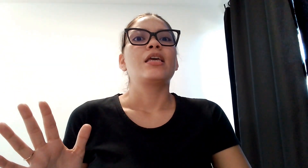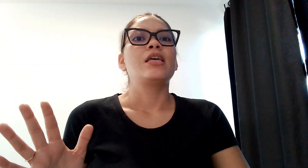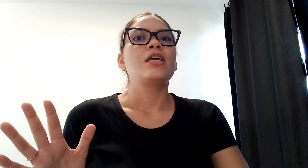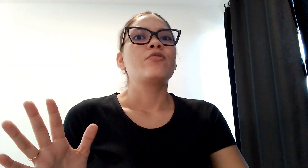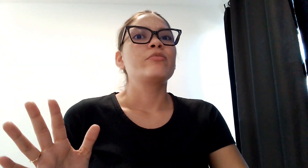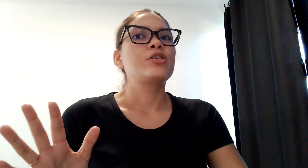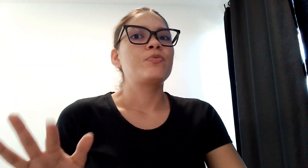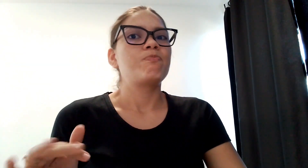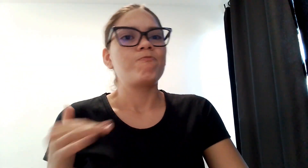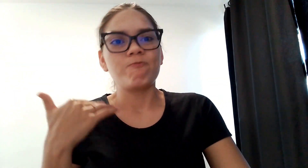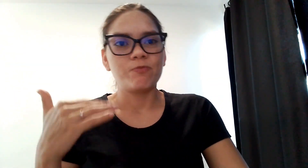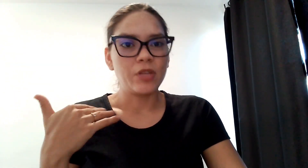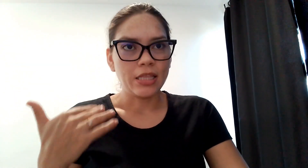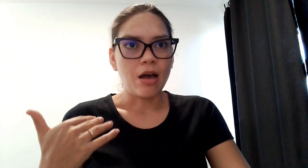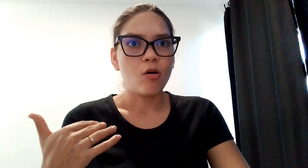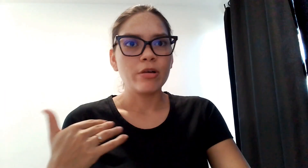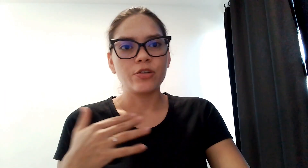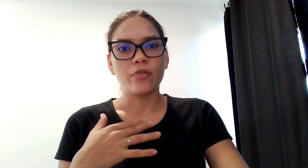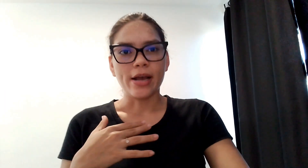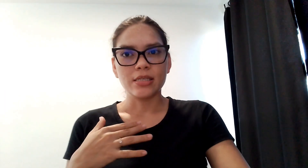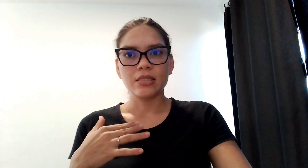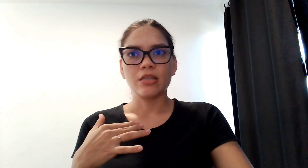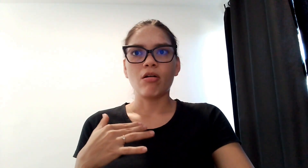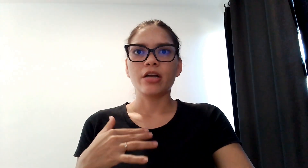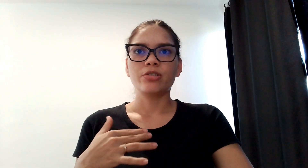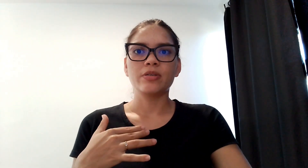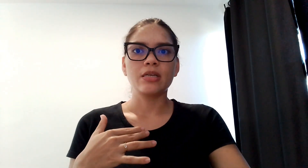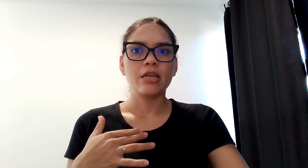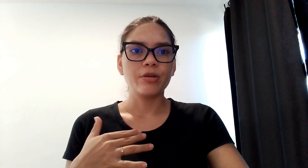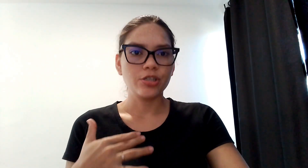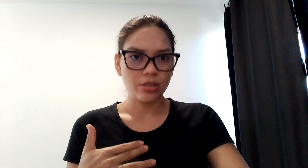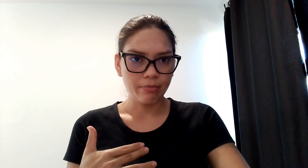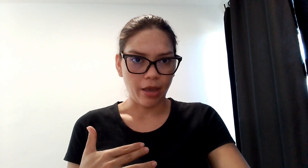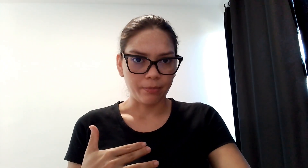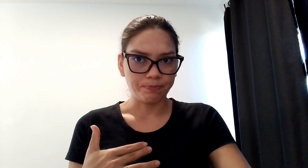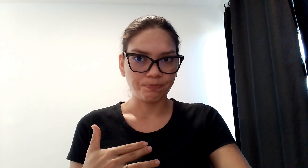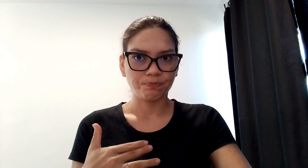E vamos treinar algumas frases interrogativas em Libras também.